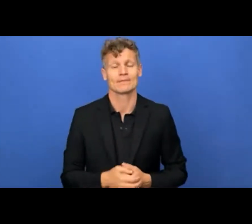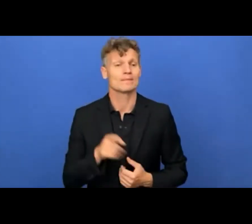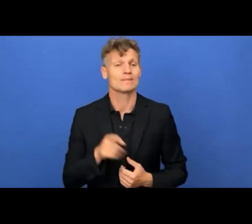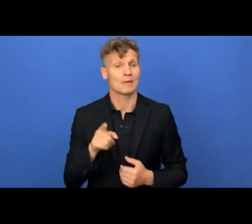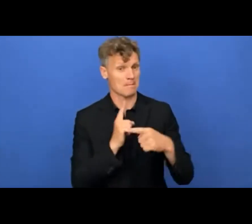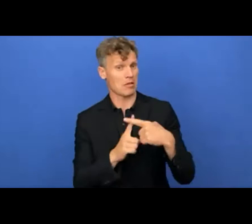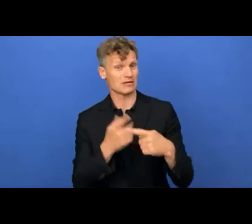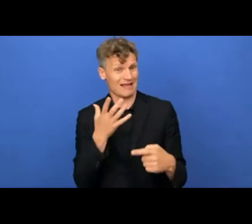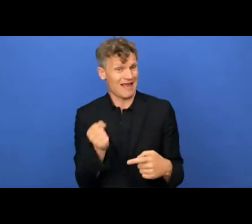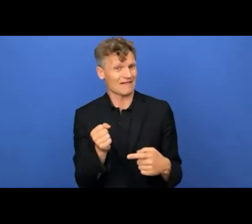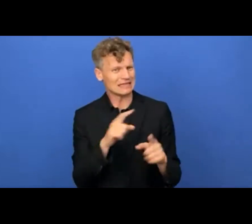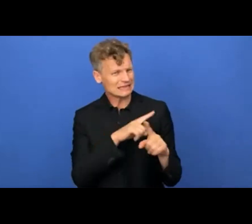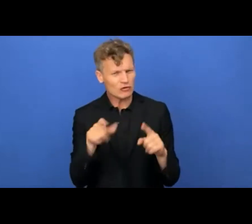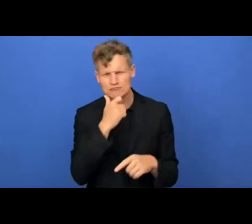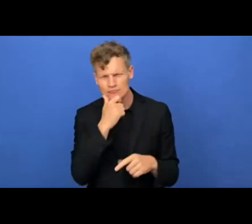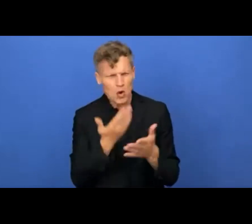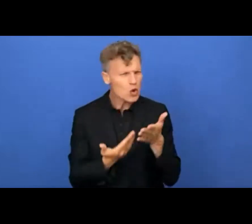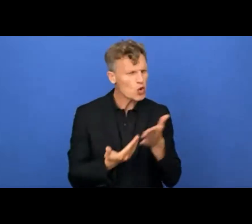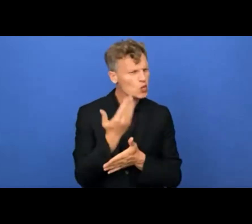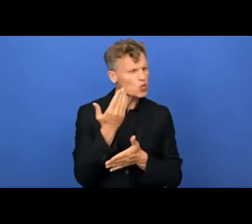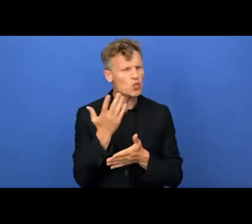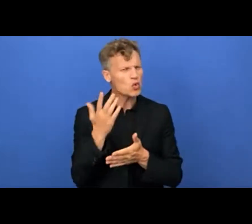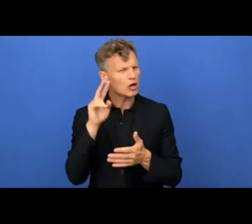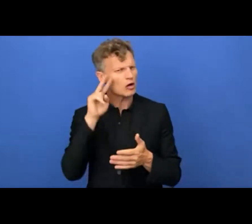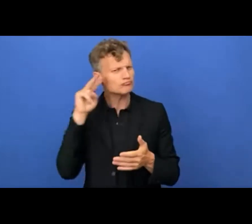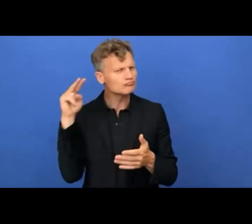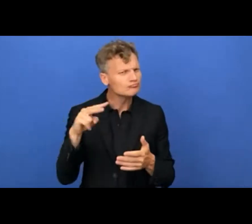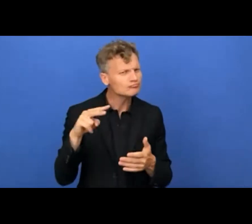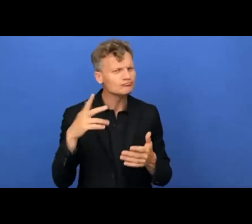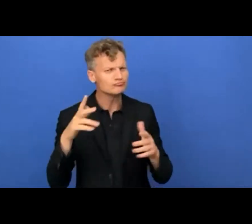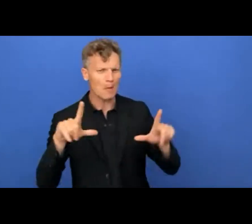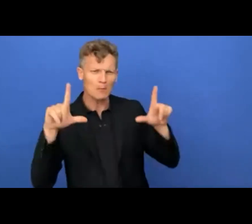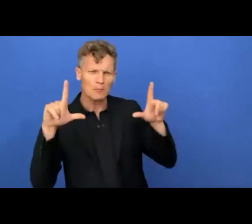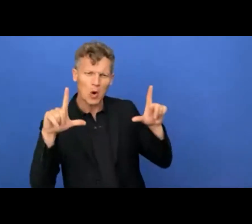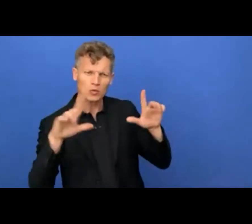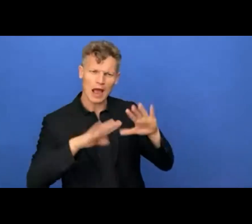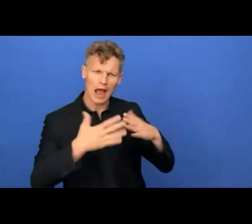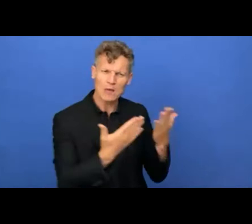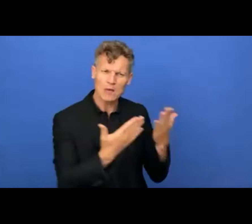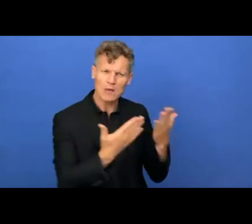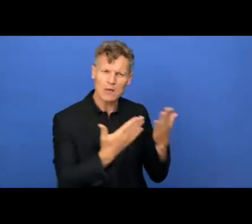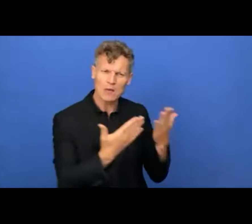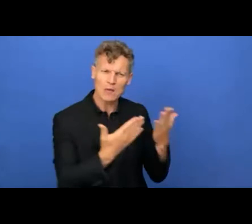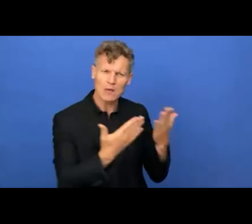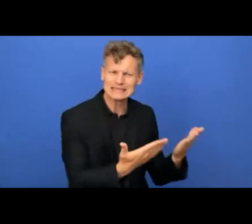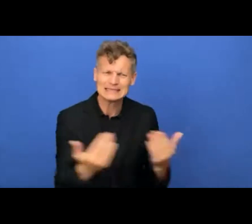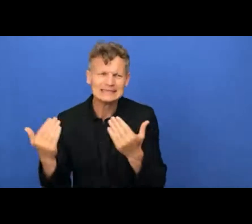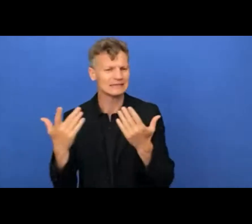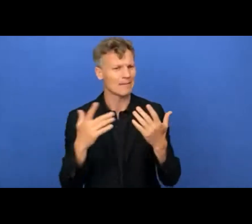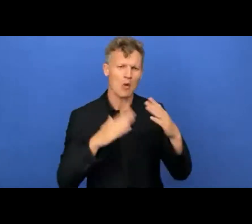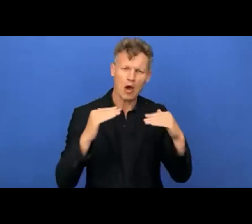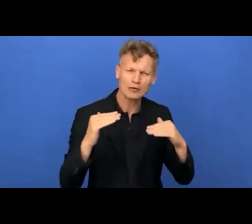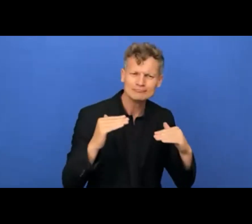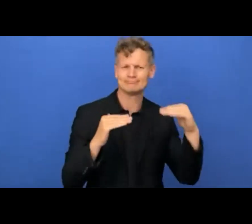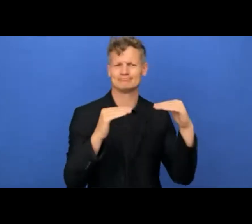Ils ont également discuté d'approches innovantes pour améliorer l'équité et l'accès